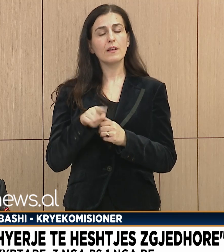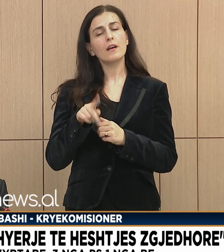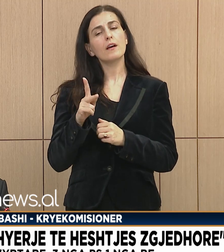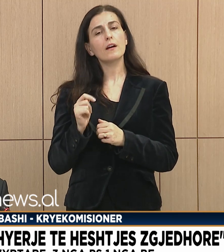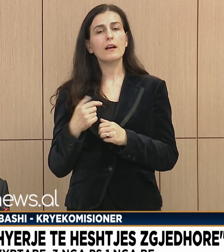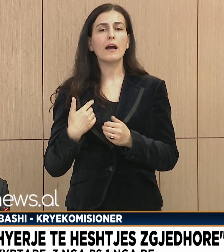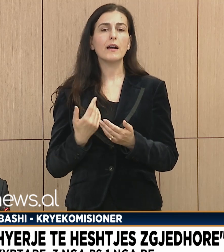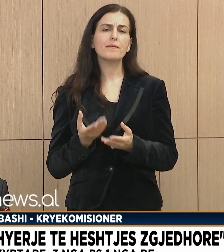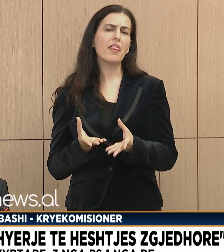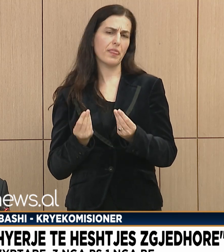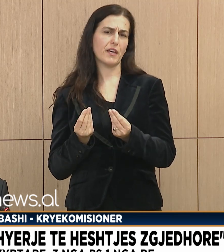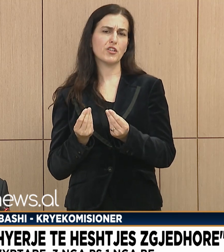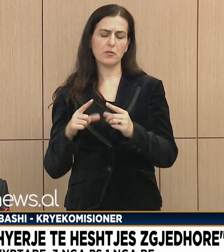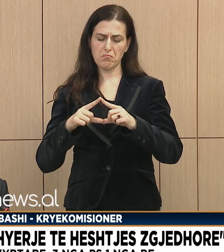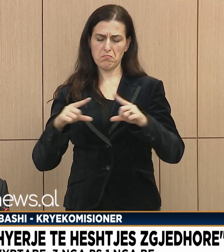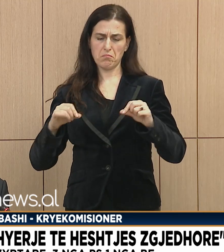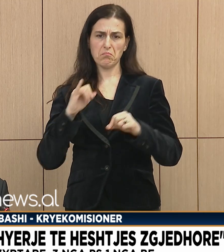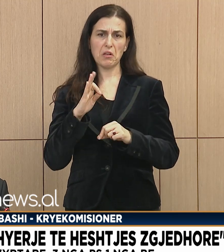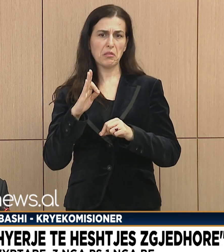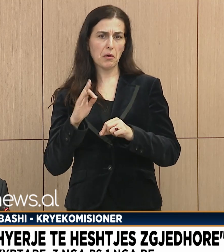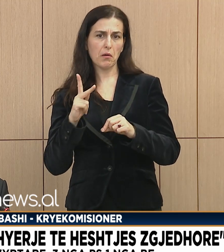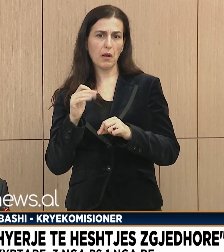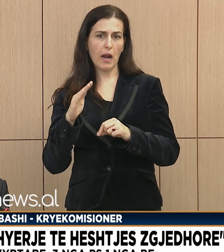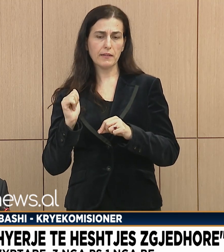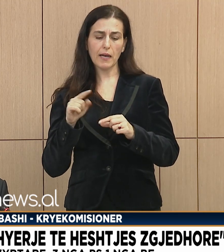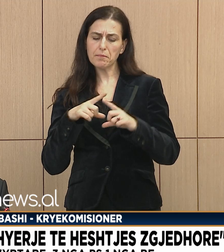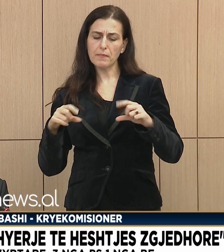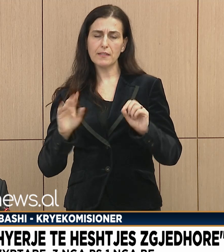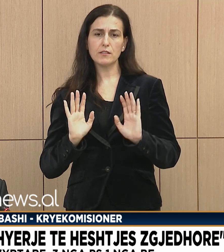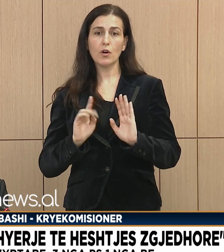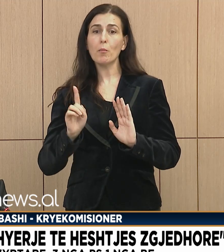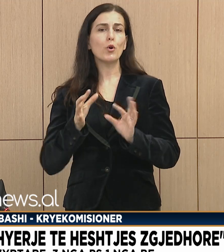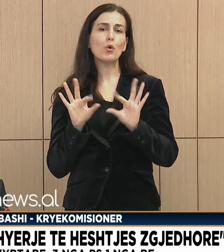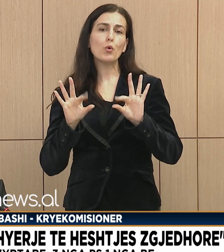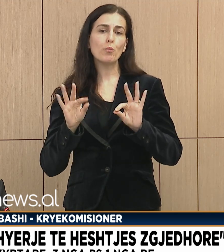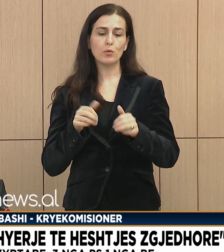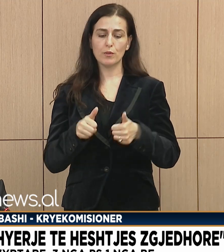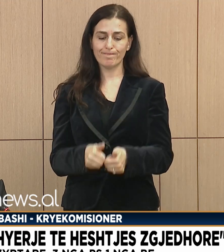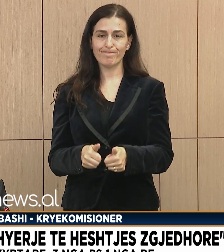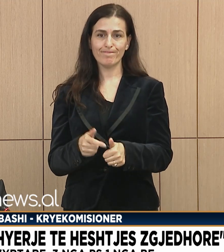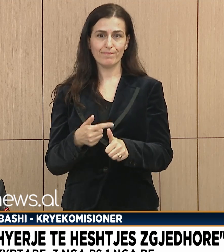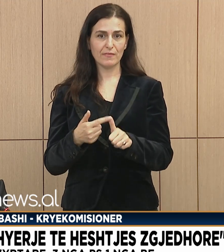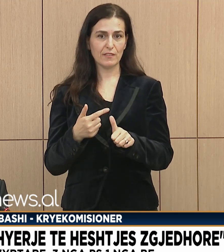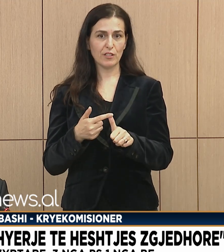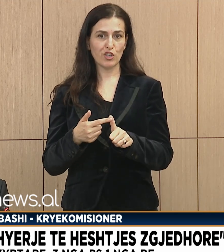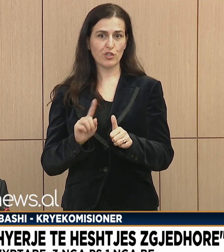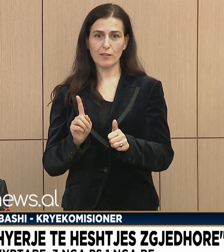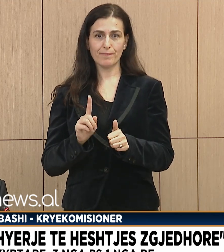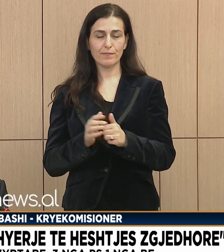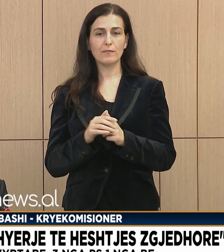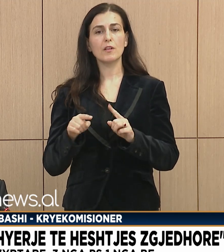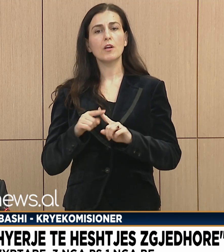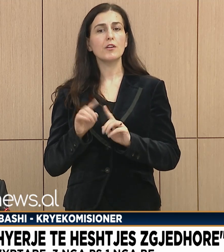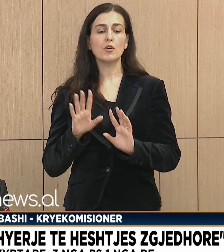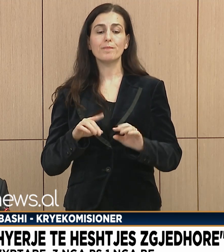identifikuar thjesht në përmjet ledzimit të kartës, por nuk ka qene mundur që të bëj marja e shënjës gishtit dhe të bëj identifikimi në